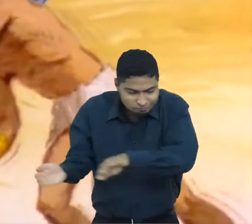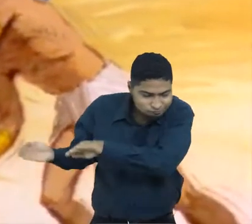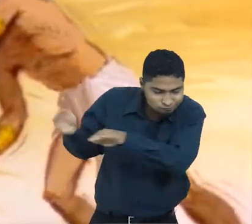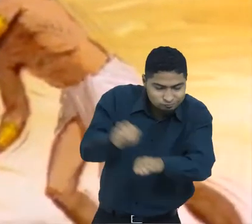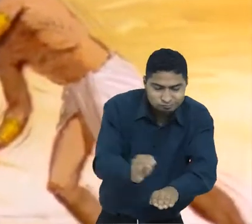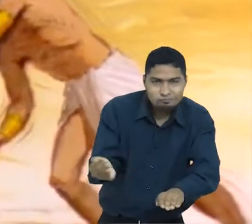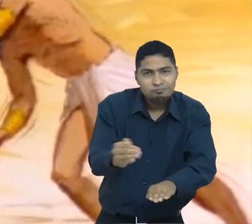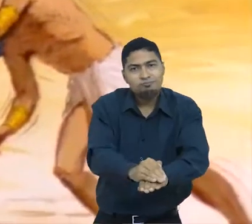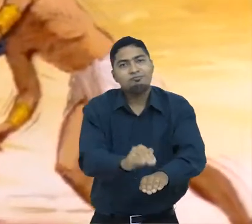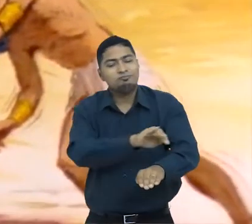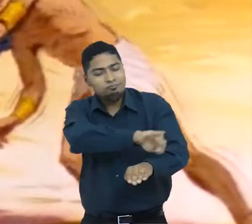na areia.